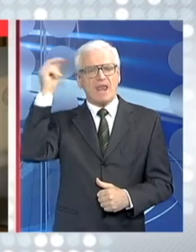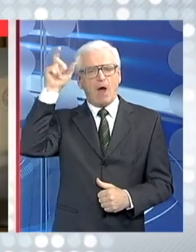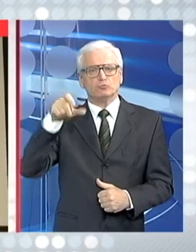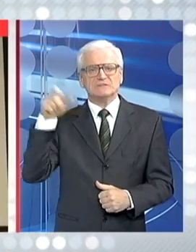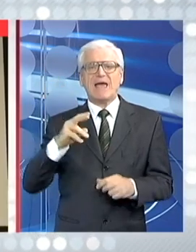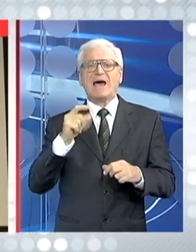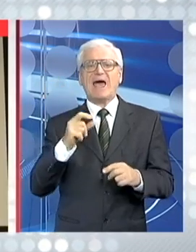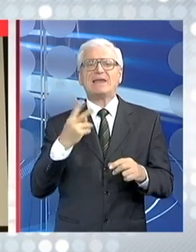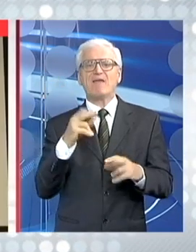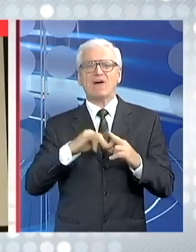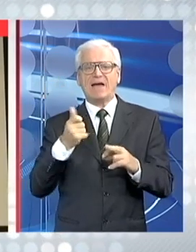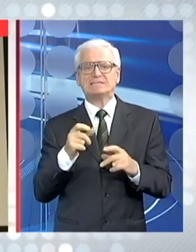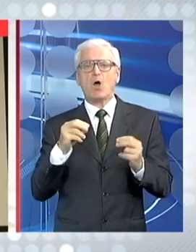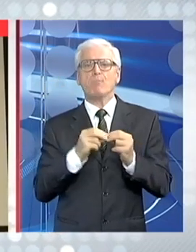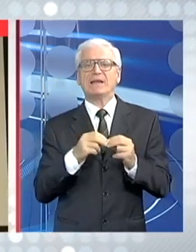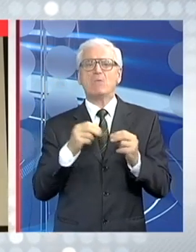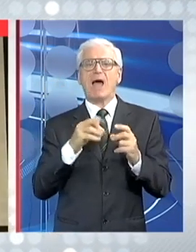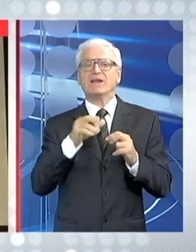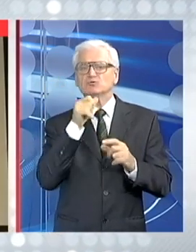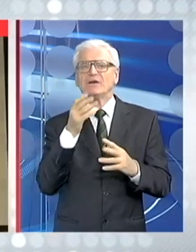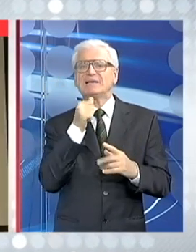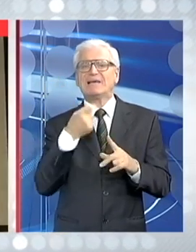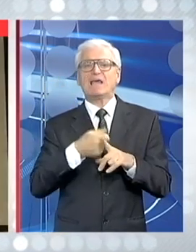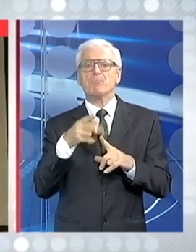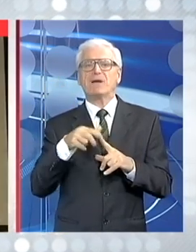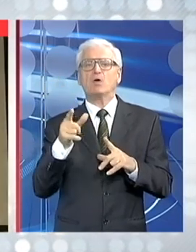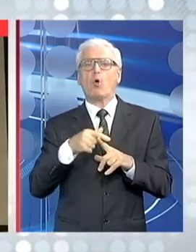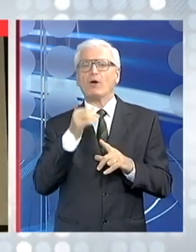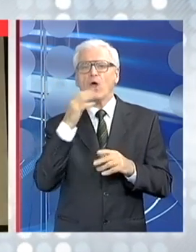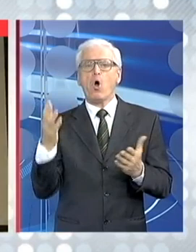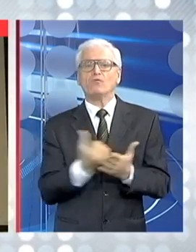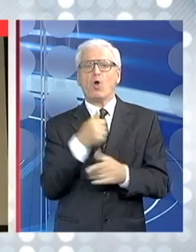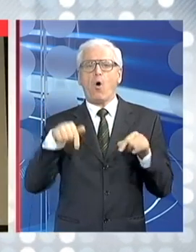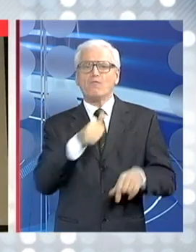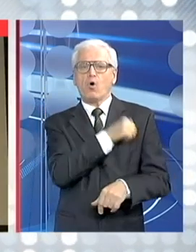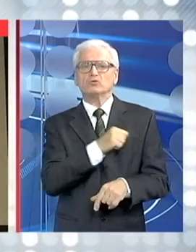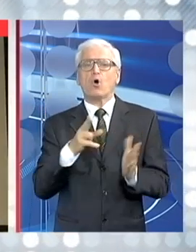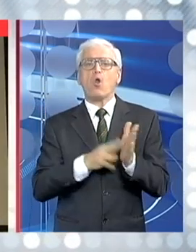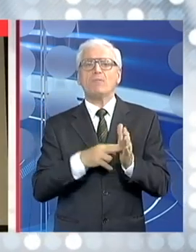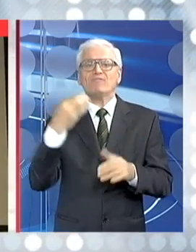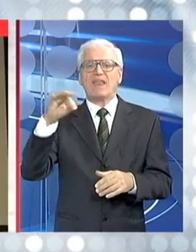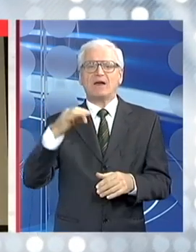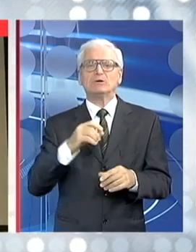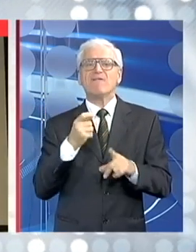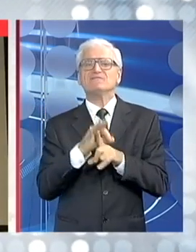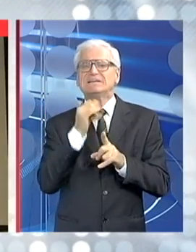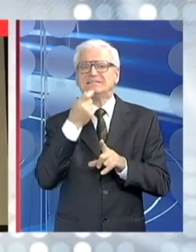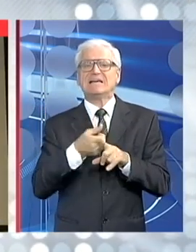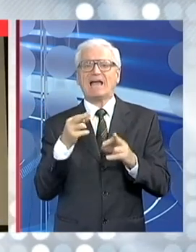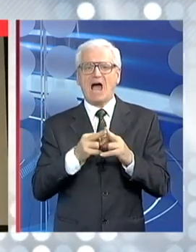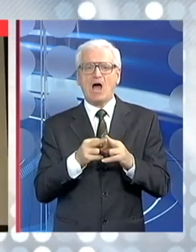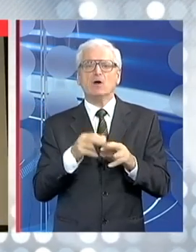Američki naučnici Rainer Weiss, Barry Barish i Kip Thorne osvojili su ovogodišnju Nobelovu nagradu za fiziku za